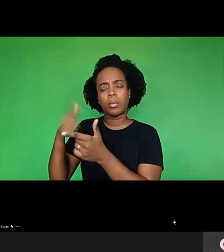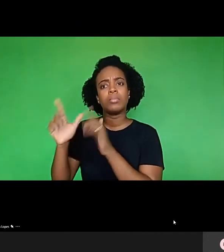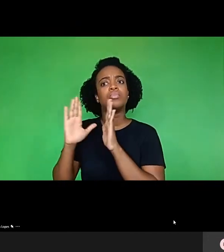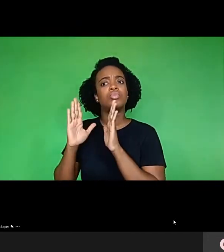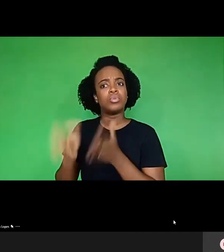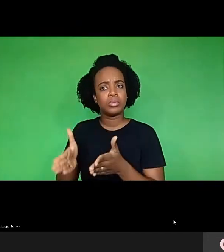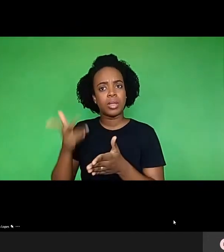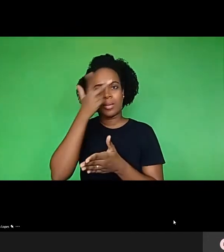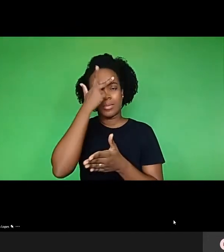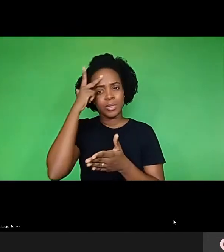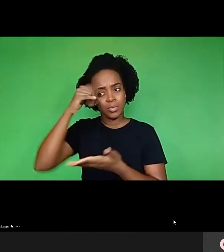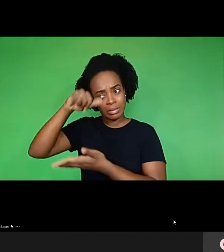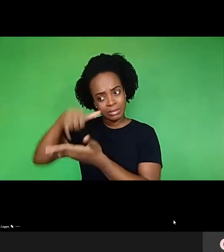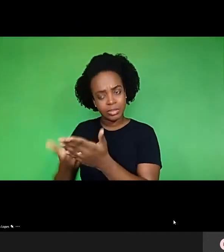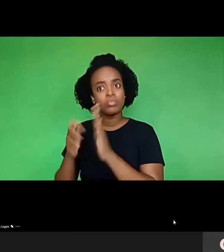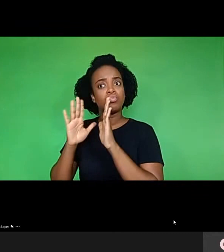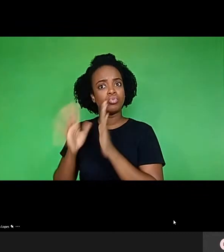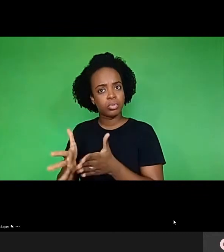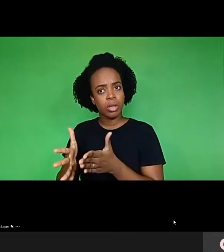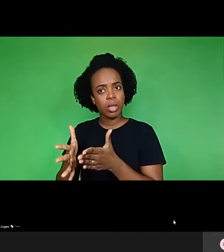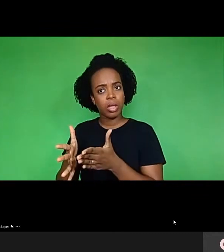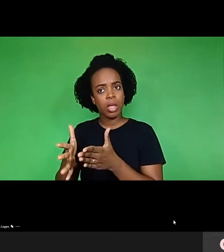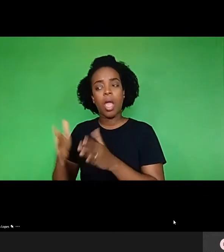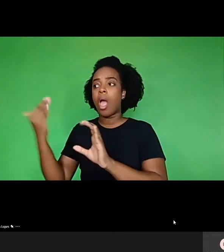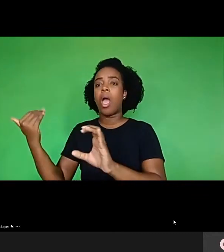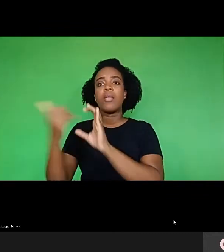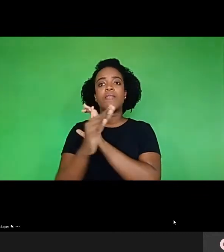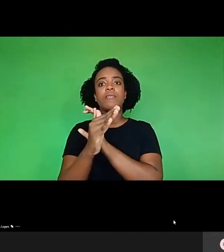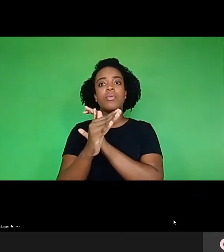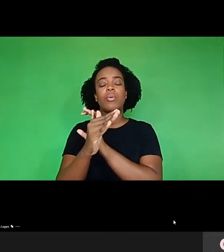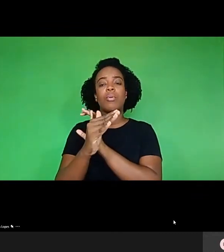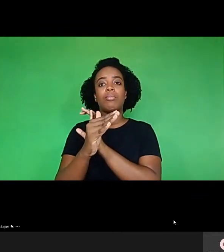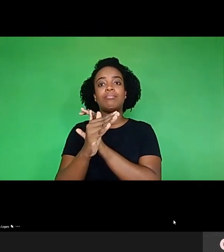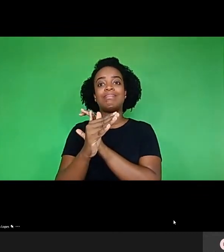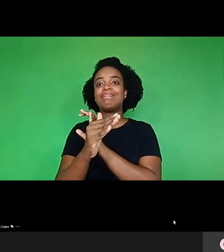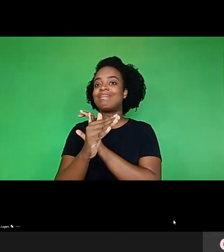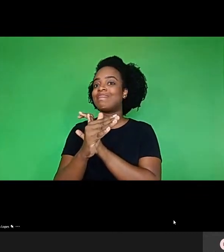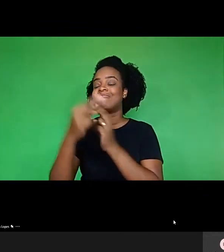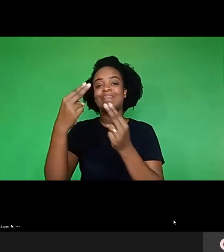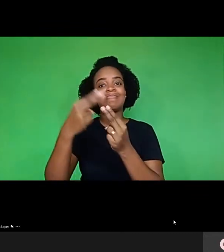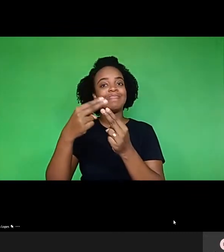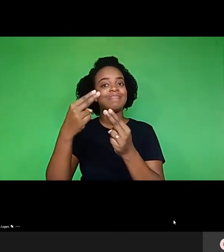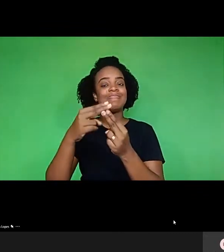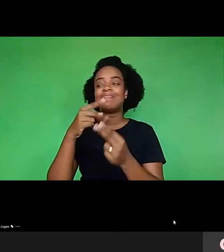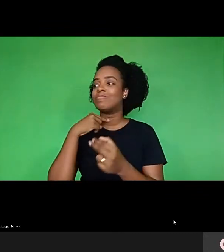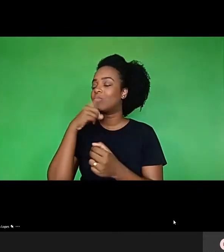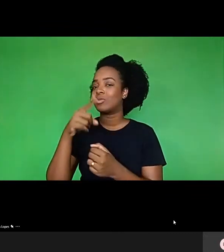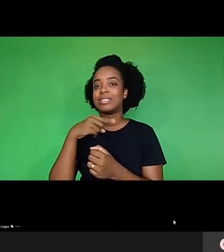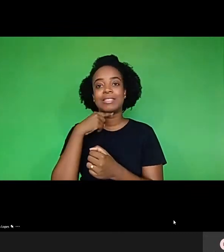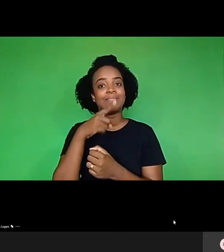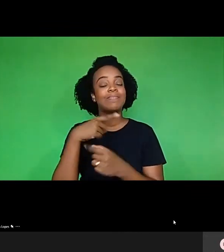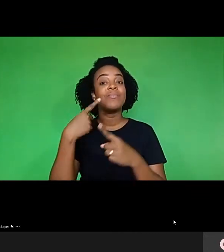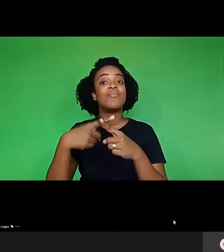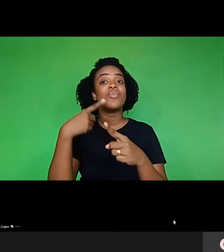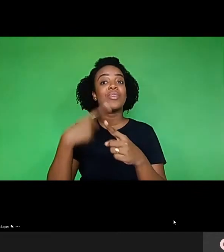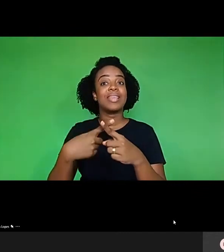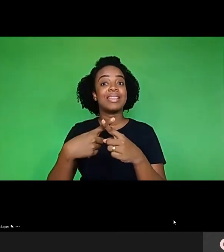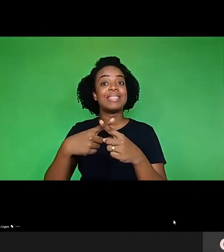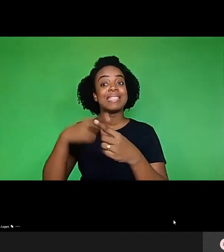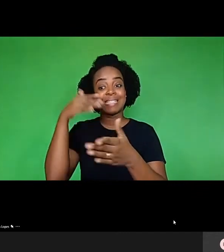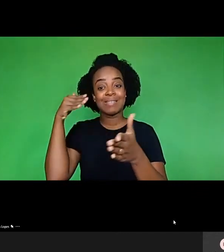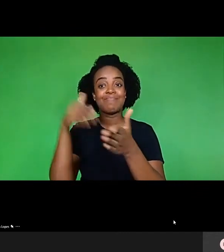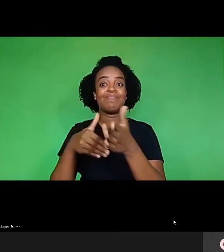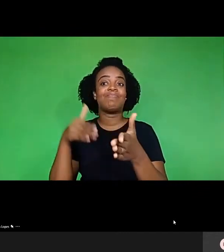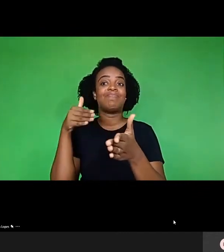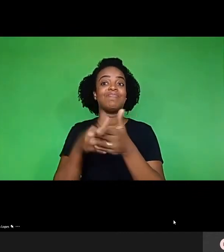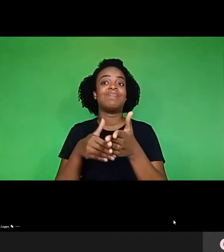enviaram inscrições, não foi recebido pelo e-mail institucional, né? Então, para que não aconteça também esse problema